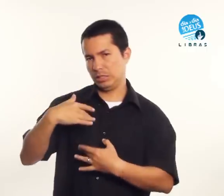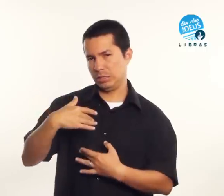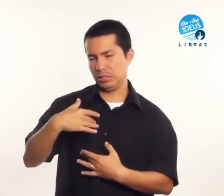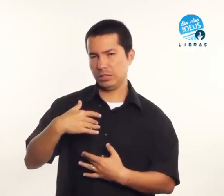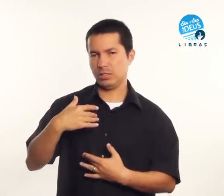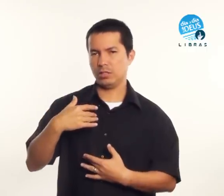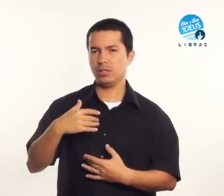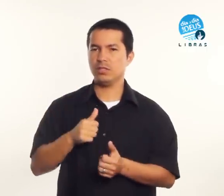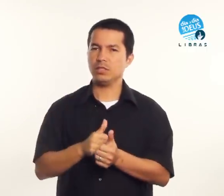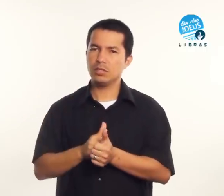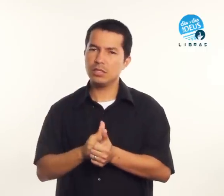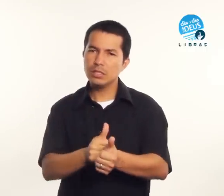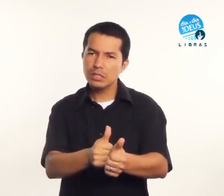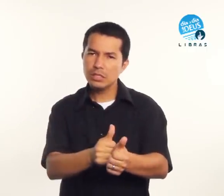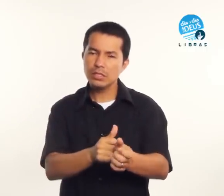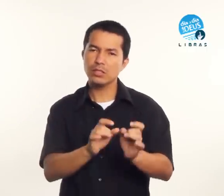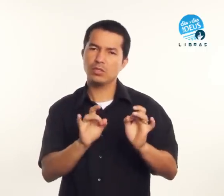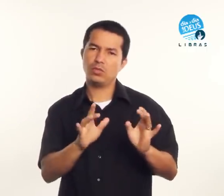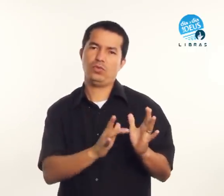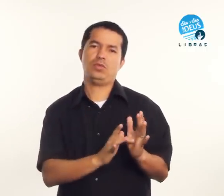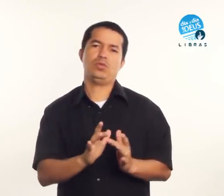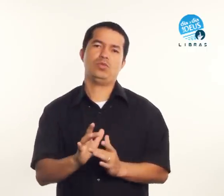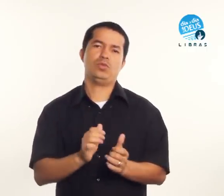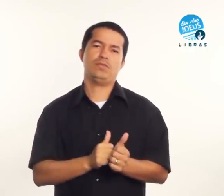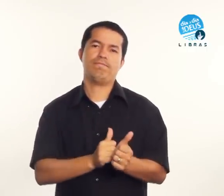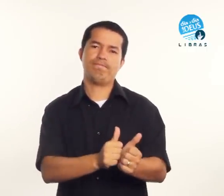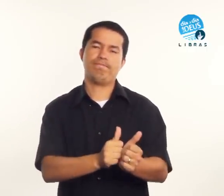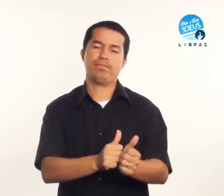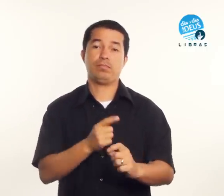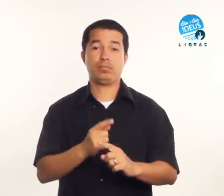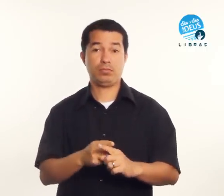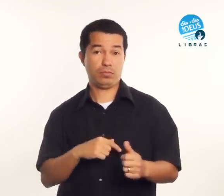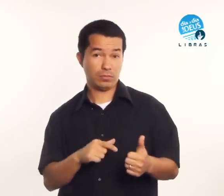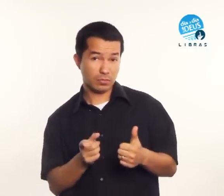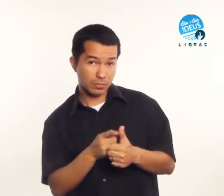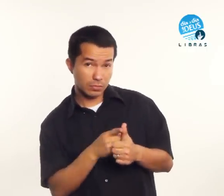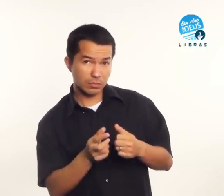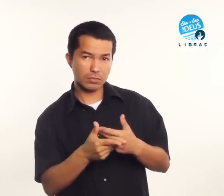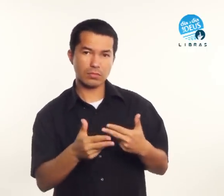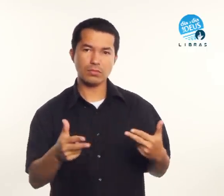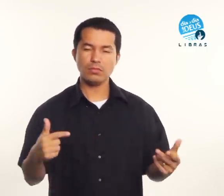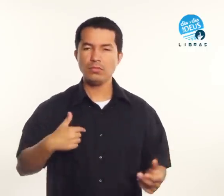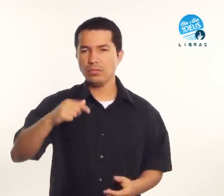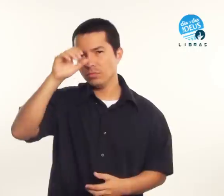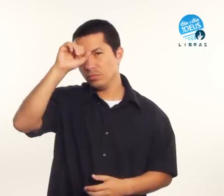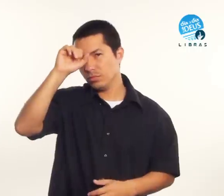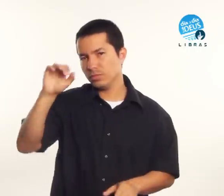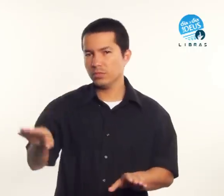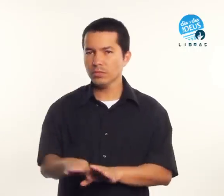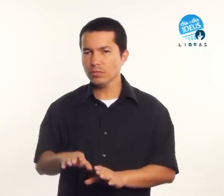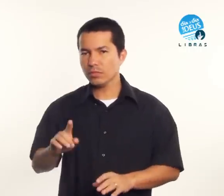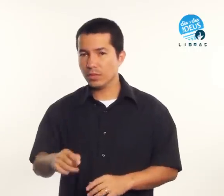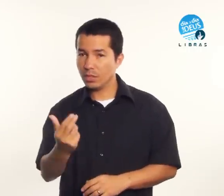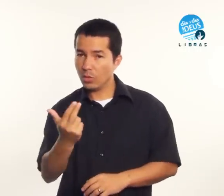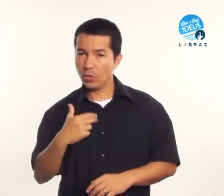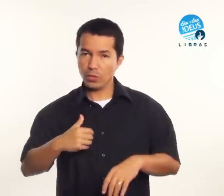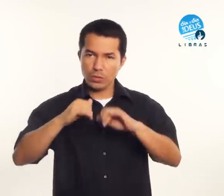ninguém. E aí a primeira parte é a mais complicada, quando eu digo não para mim mesmo, porque